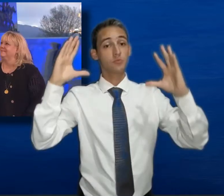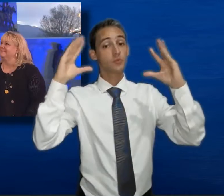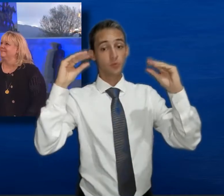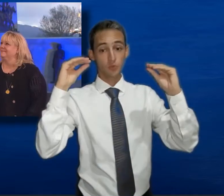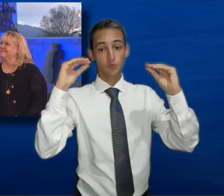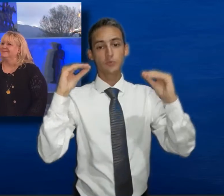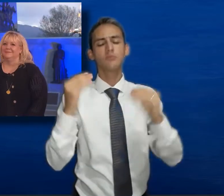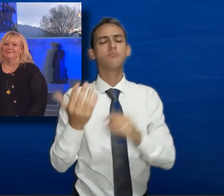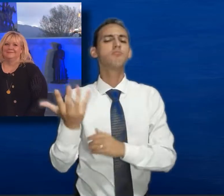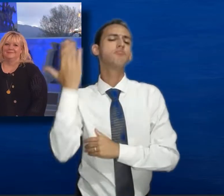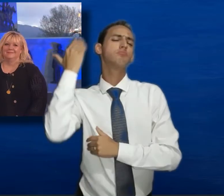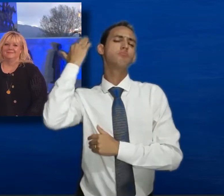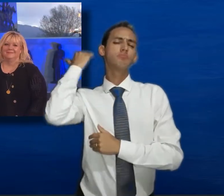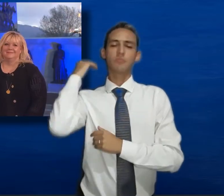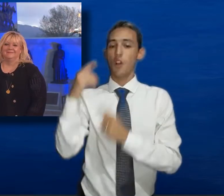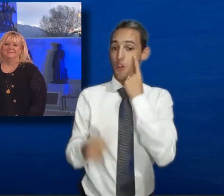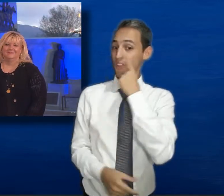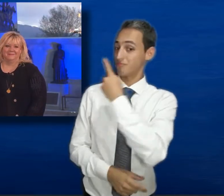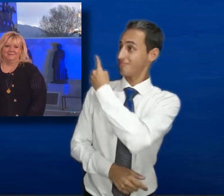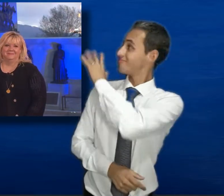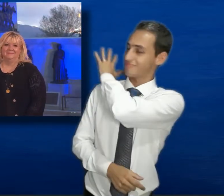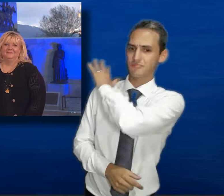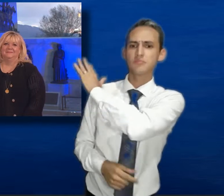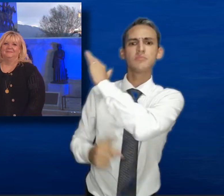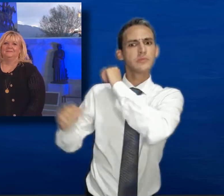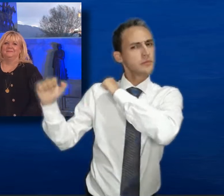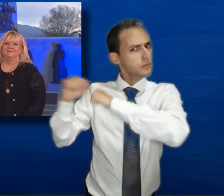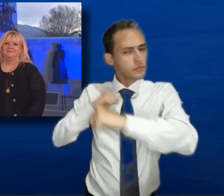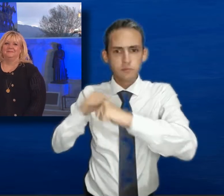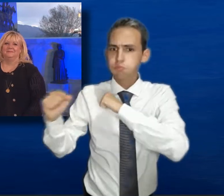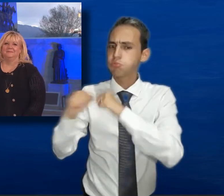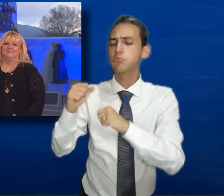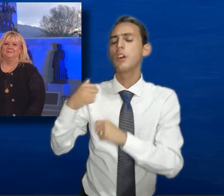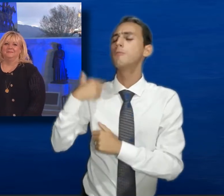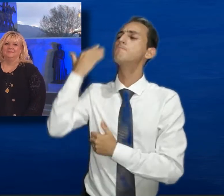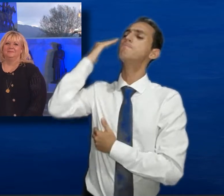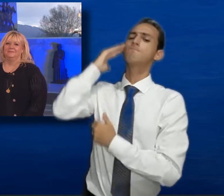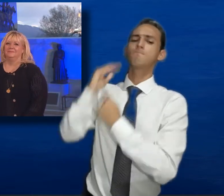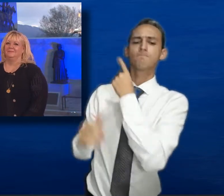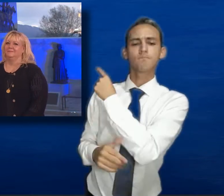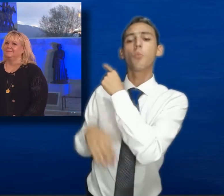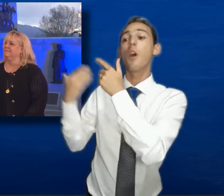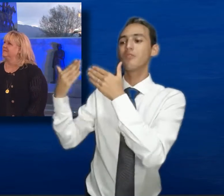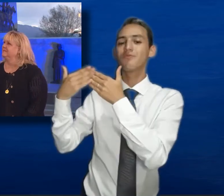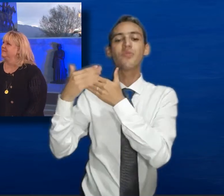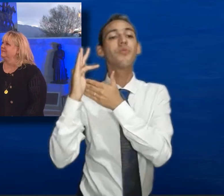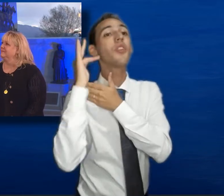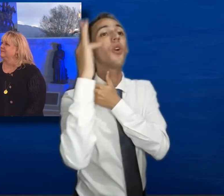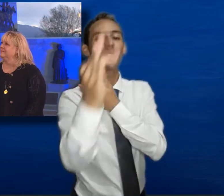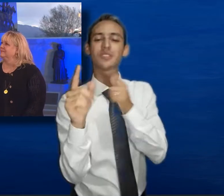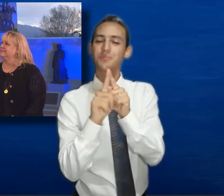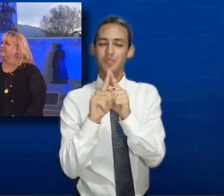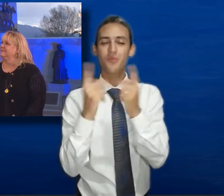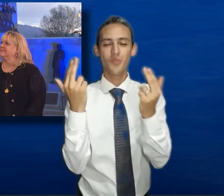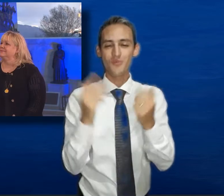Portanto, nesta noite, usaremos o passado, a visão de nossos antepassados pioneiros, para nos ajudar a ter uma visão